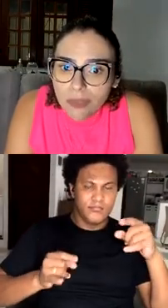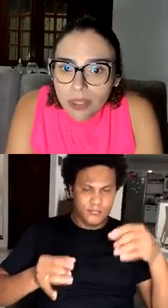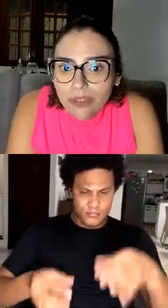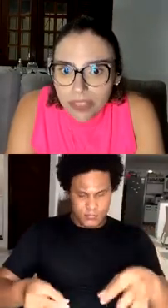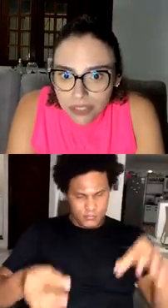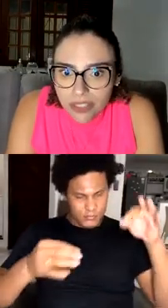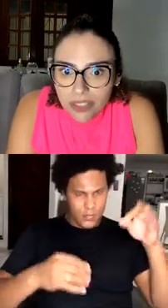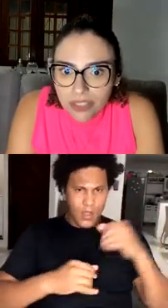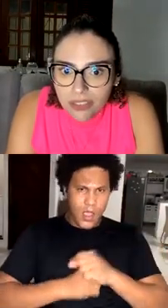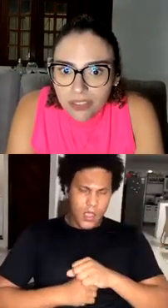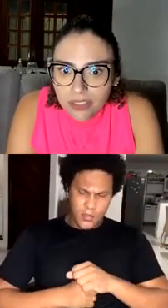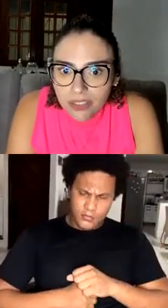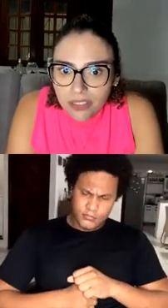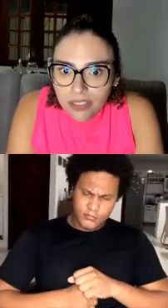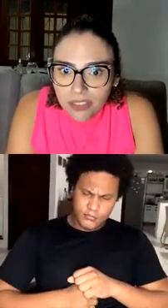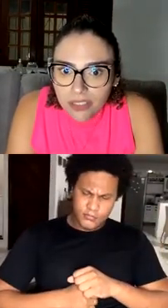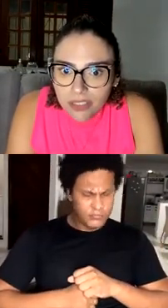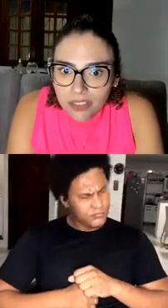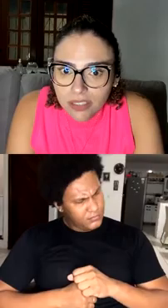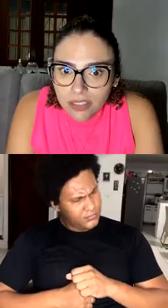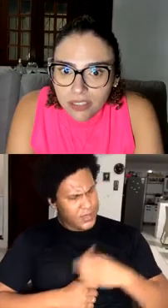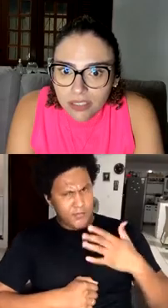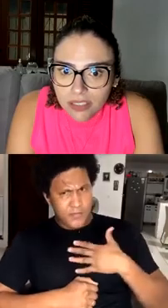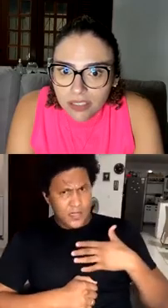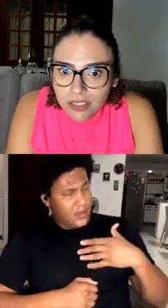um absorvente.